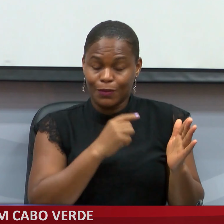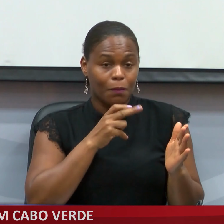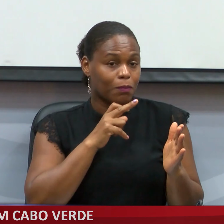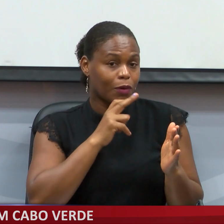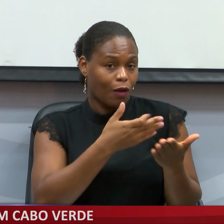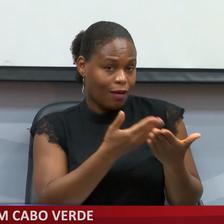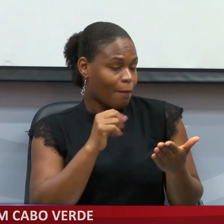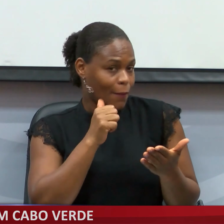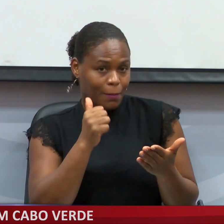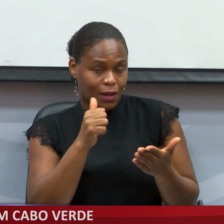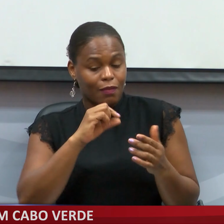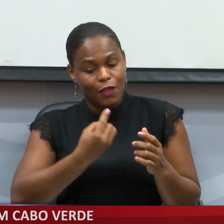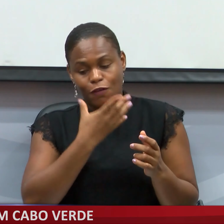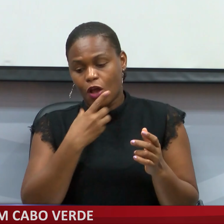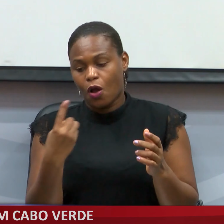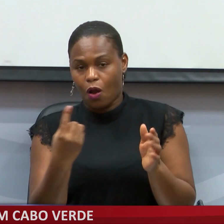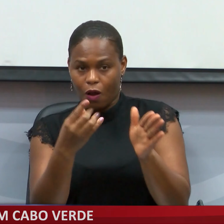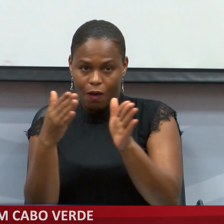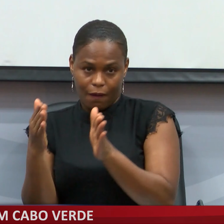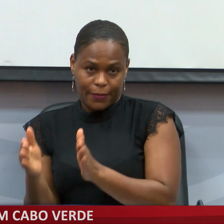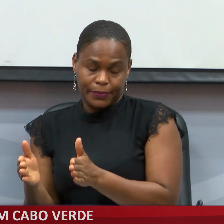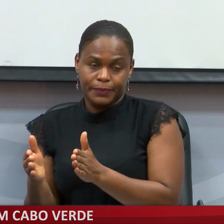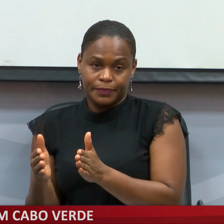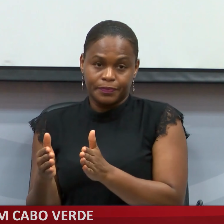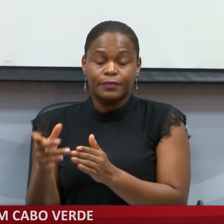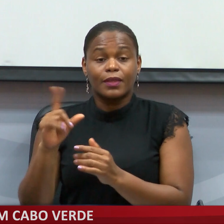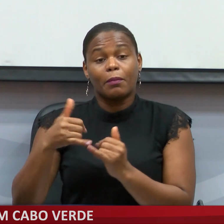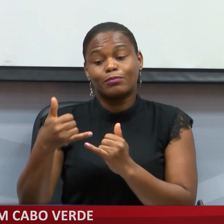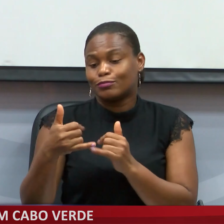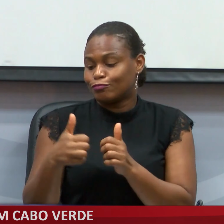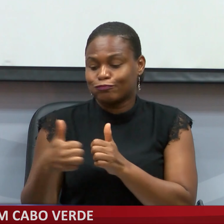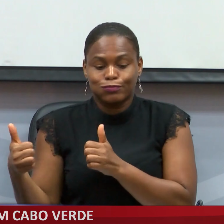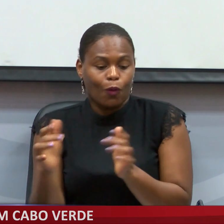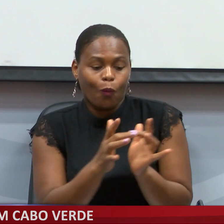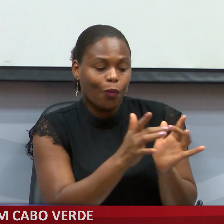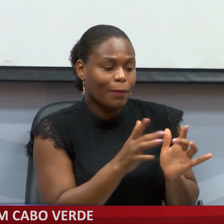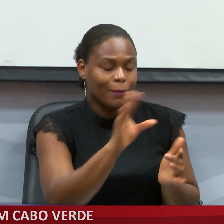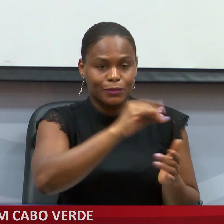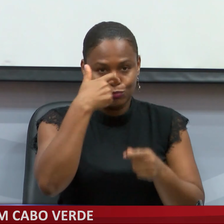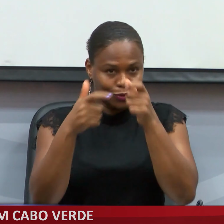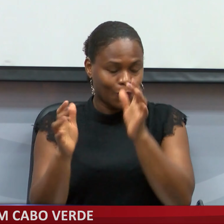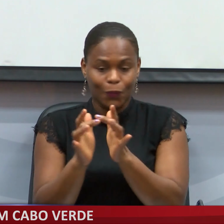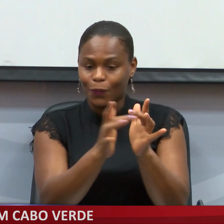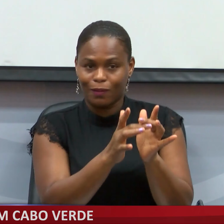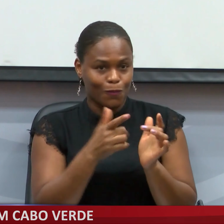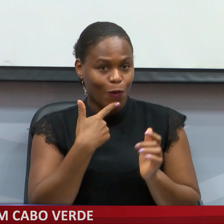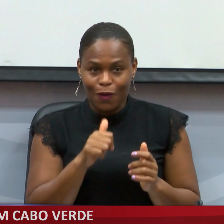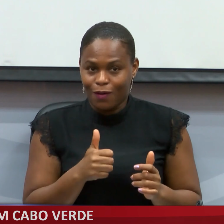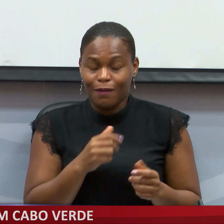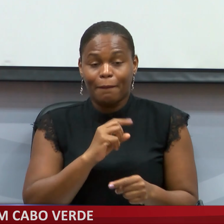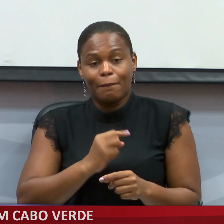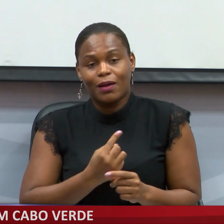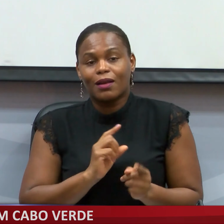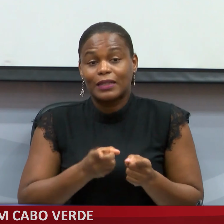ficar em isolamento e evitar o contacto com mais pessoas, para que,